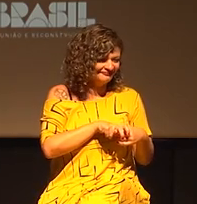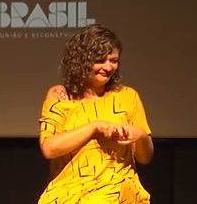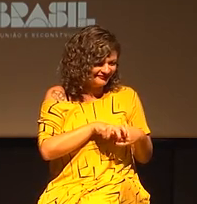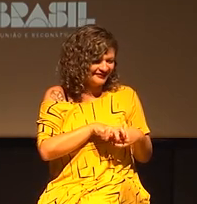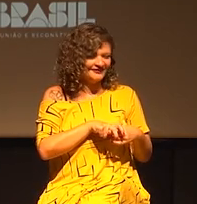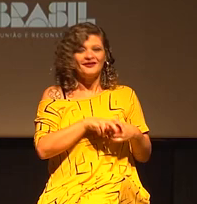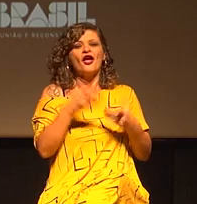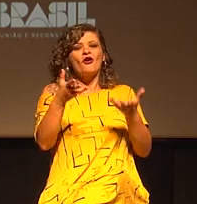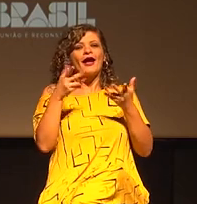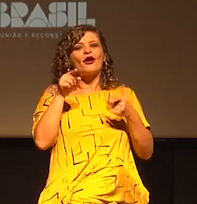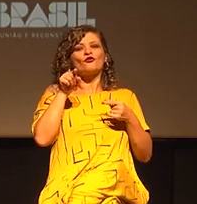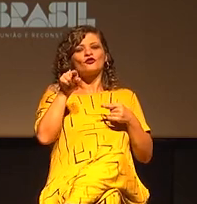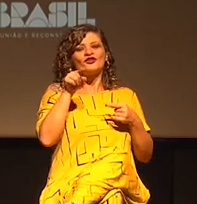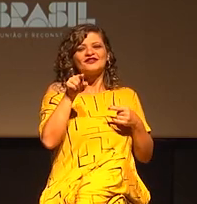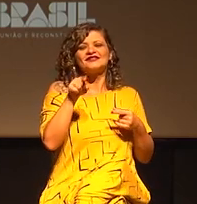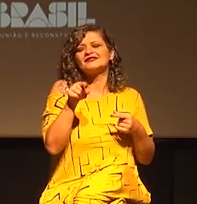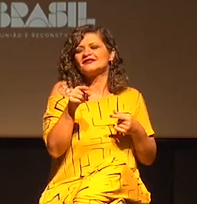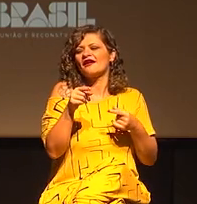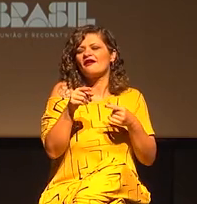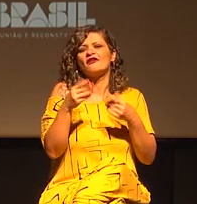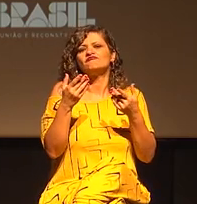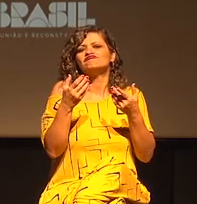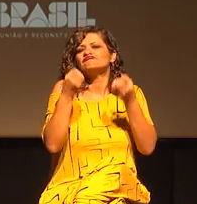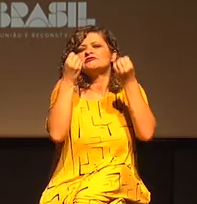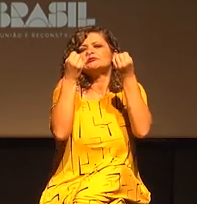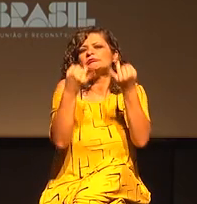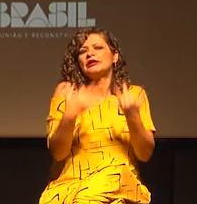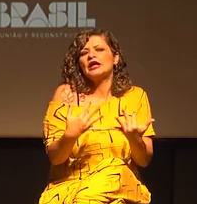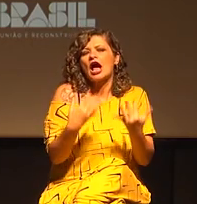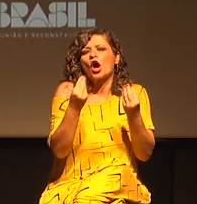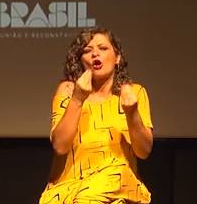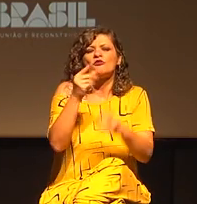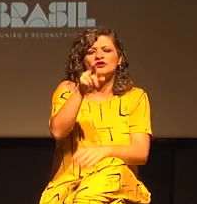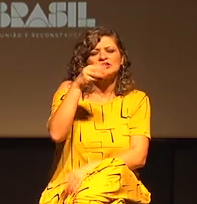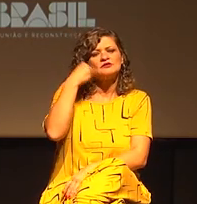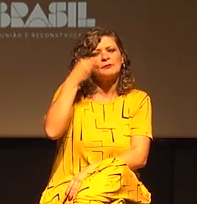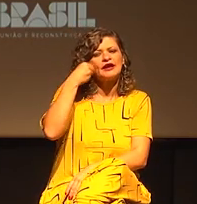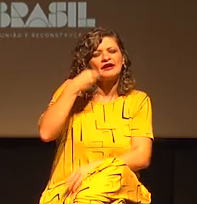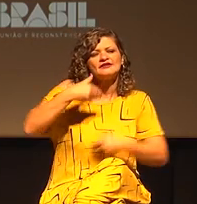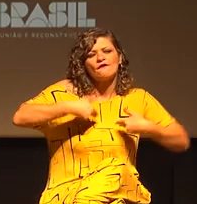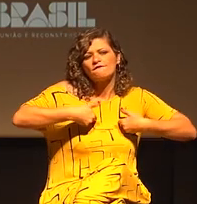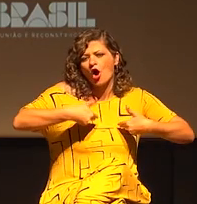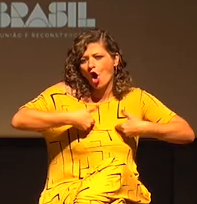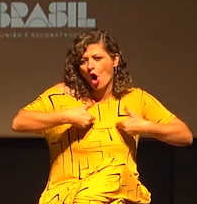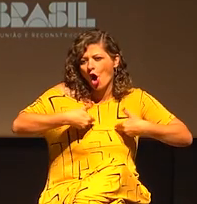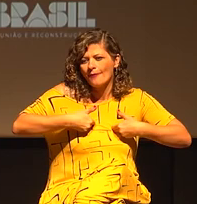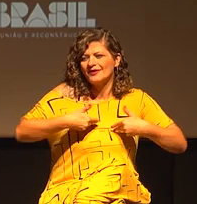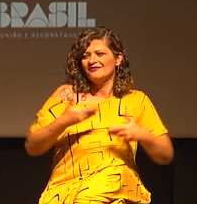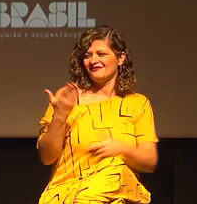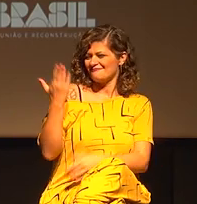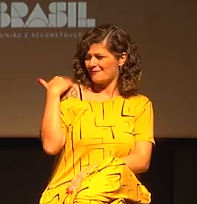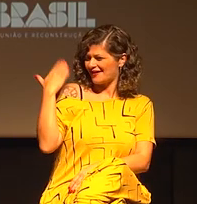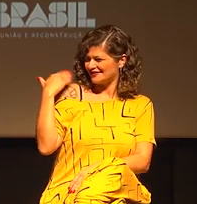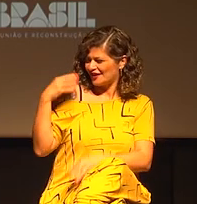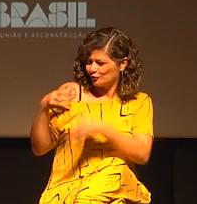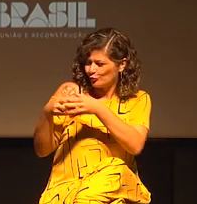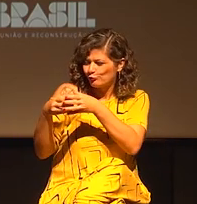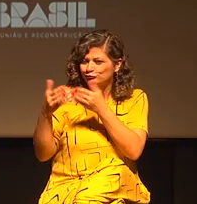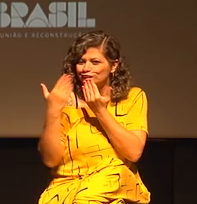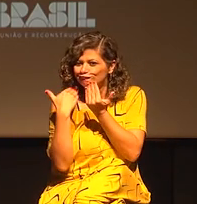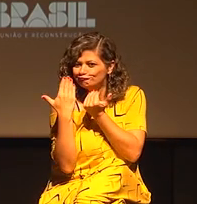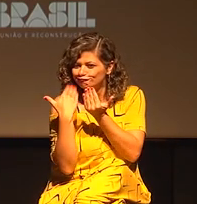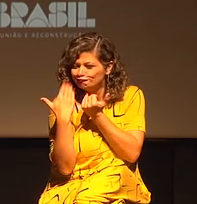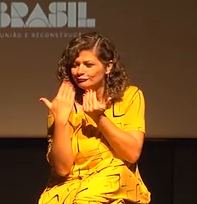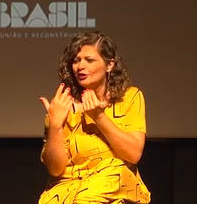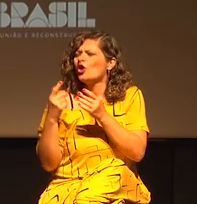queria que você falasse a sua relação com a fome deud né a gente teve uma um pré Antes aqui que deu uma esquentada Mas